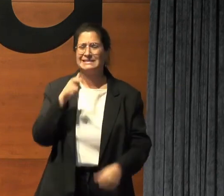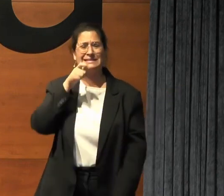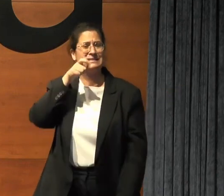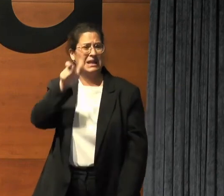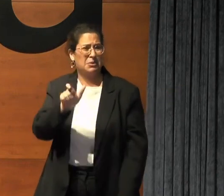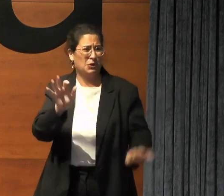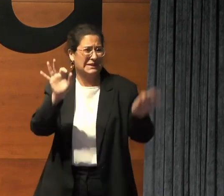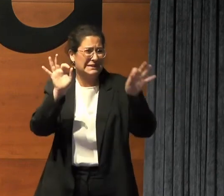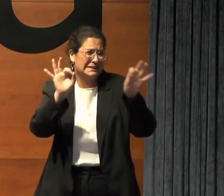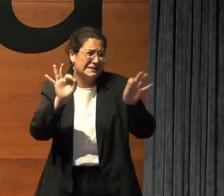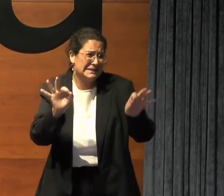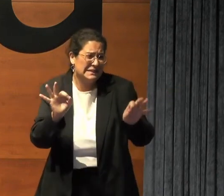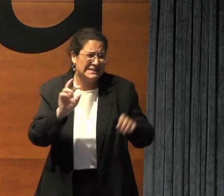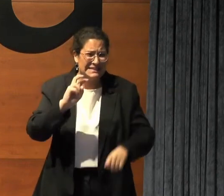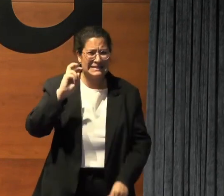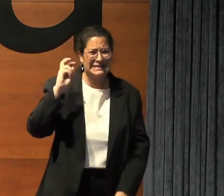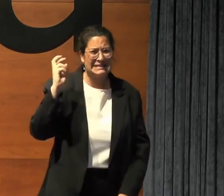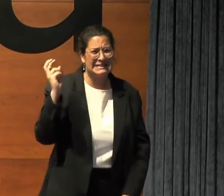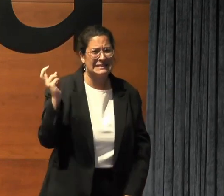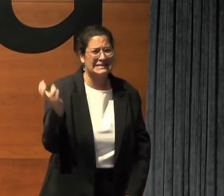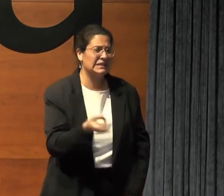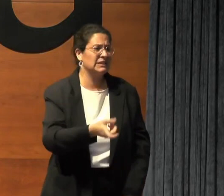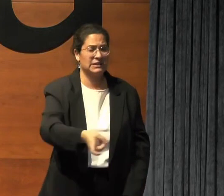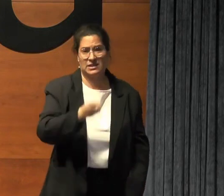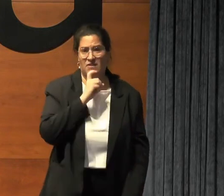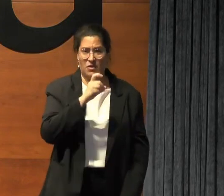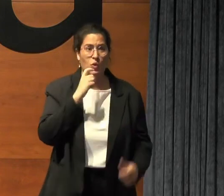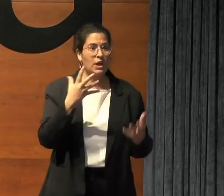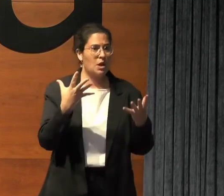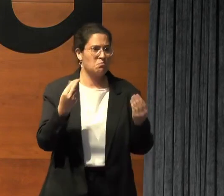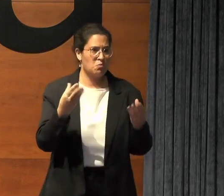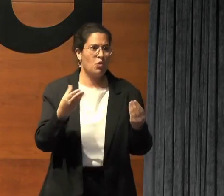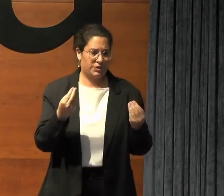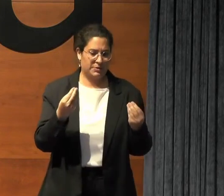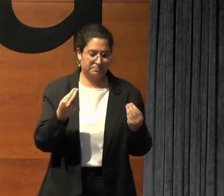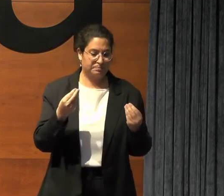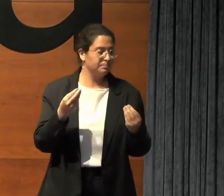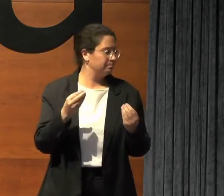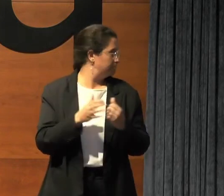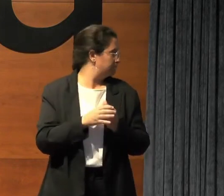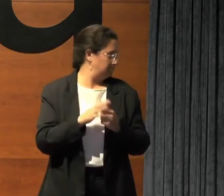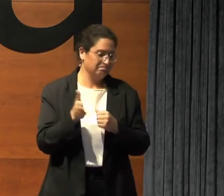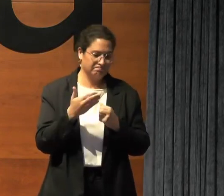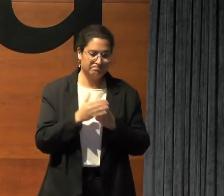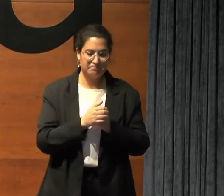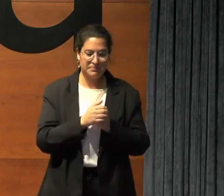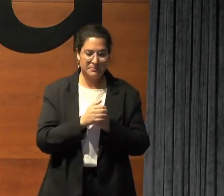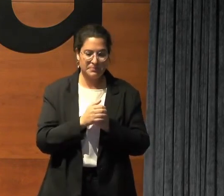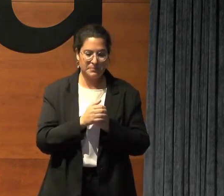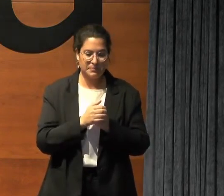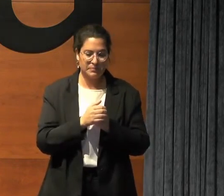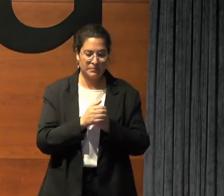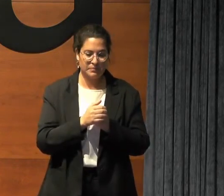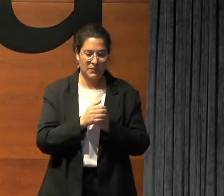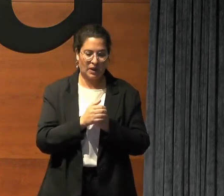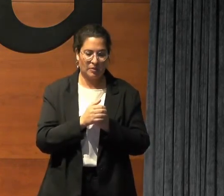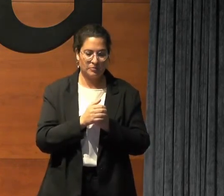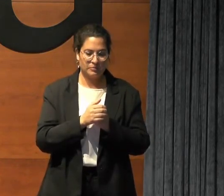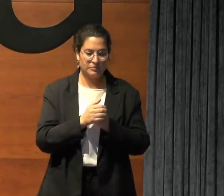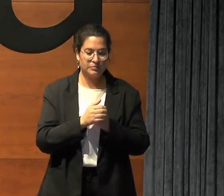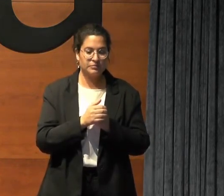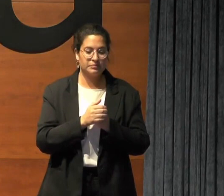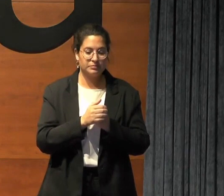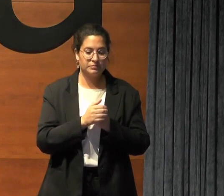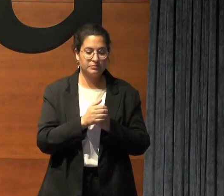tiempo para poder corregir, utilizando una terminología muy específica. Todas estas dificultades se